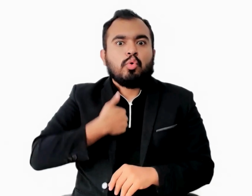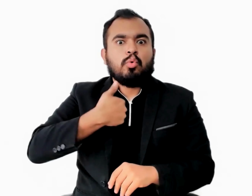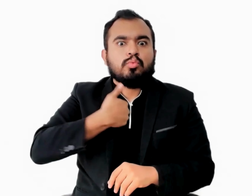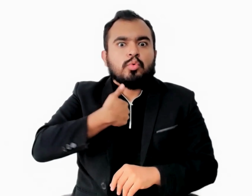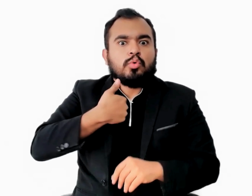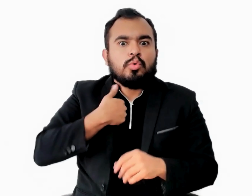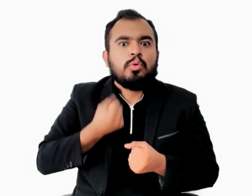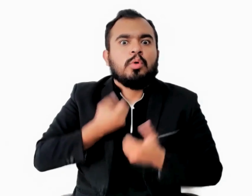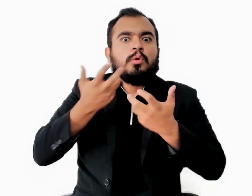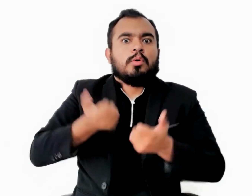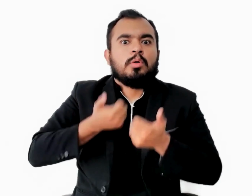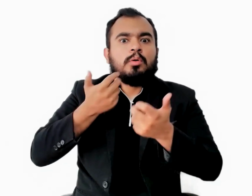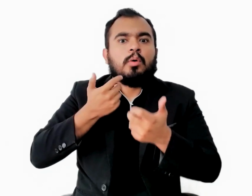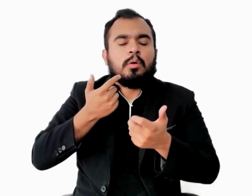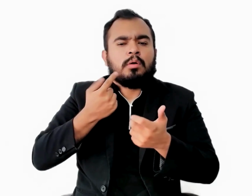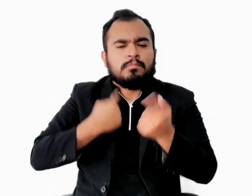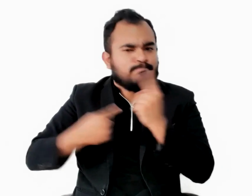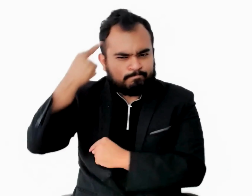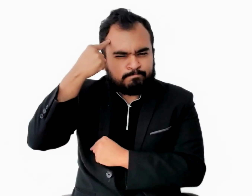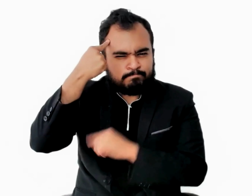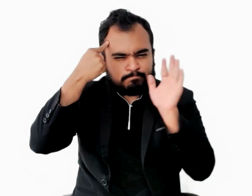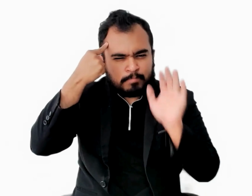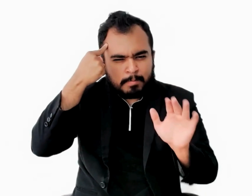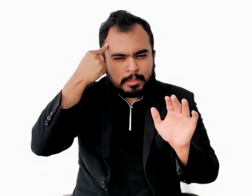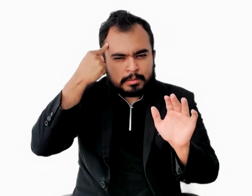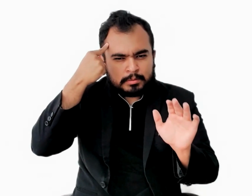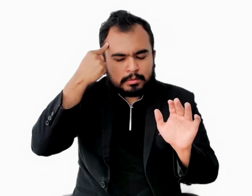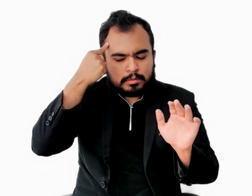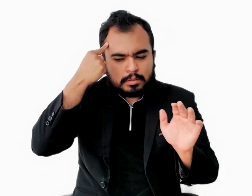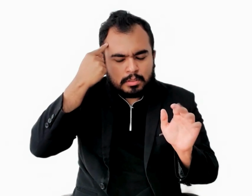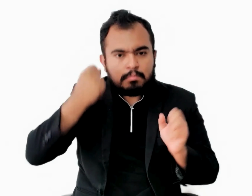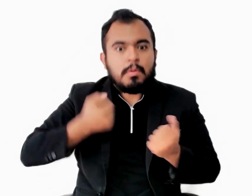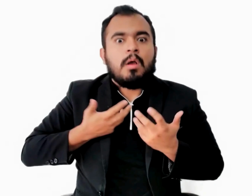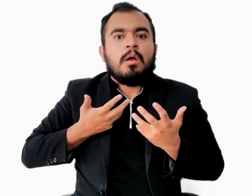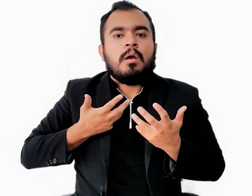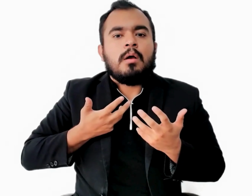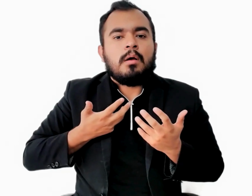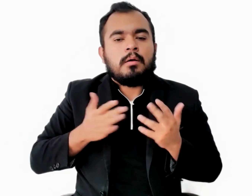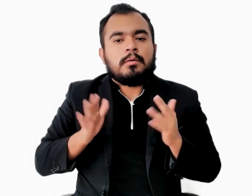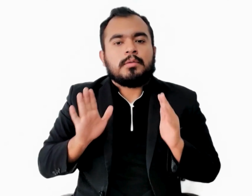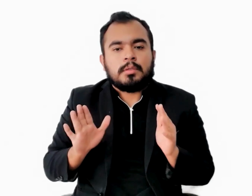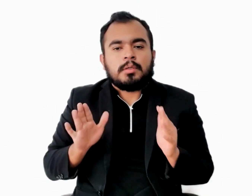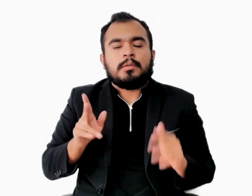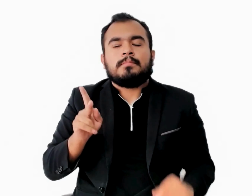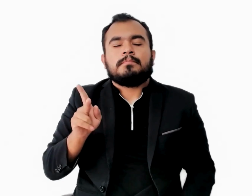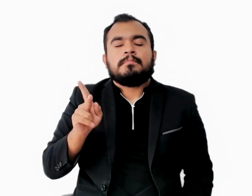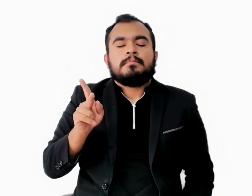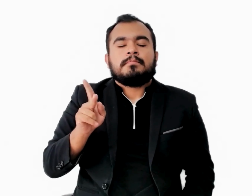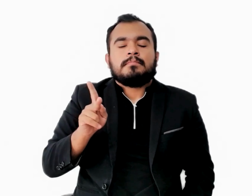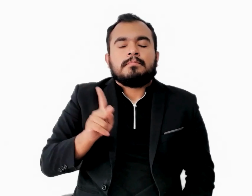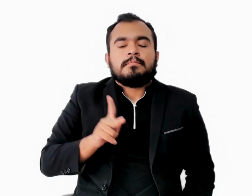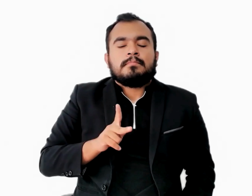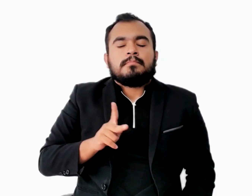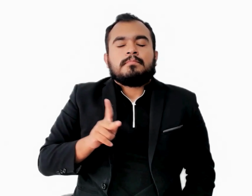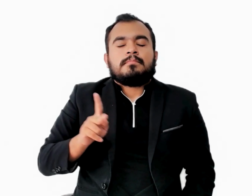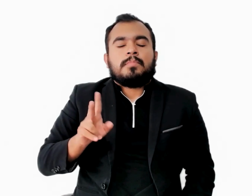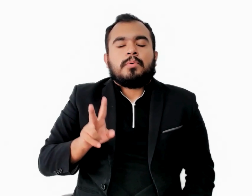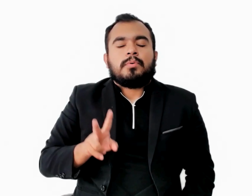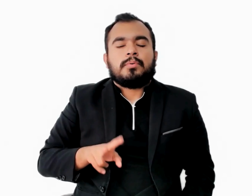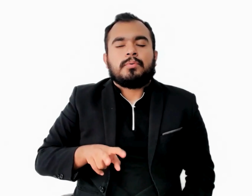y logramos pasarlo a nuestro cerebro racional y decir, a ver, voy a reaccionar de esta manera y voy a respirar y voy a poder tener una reacción